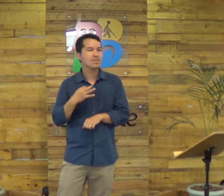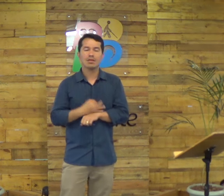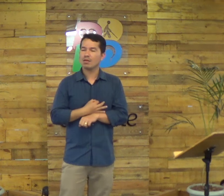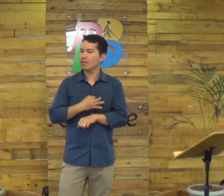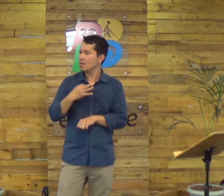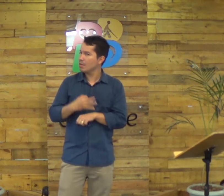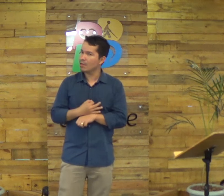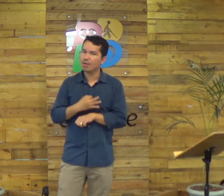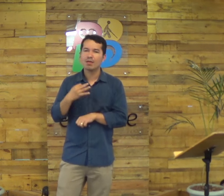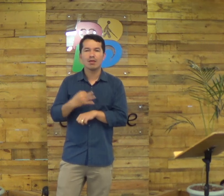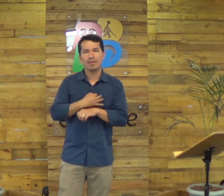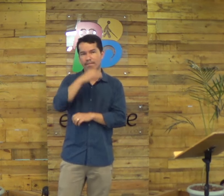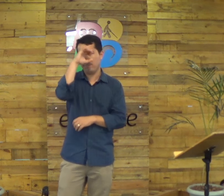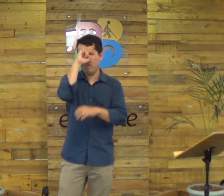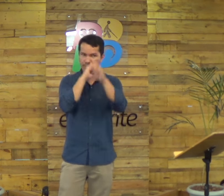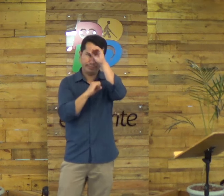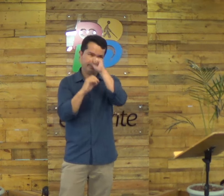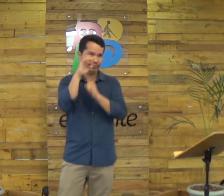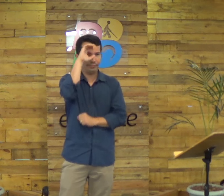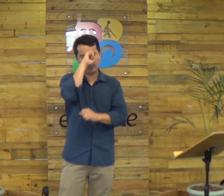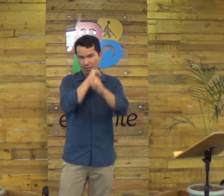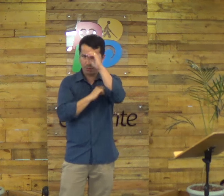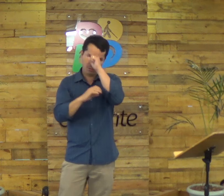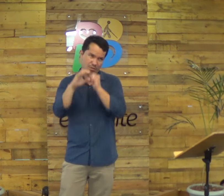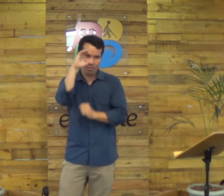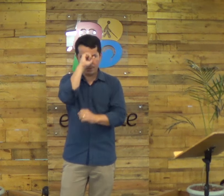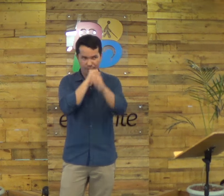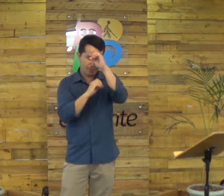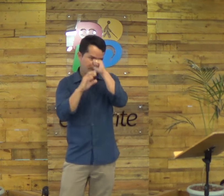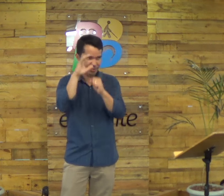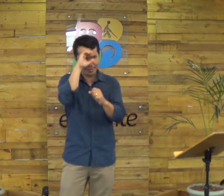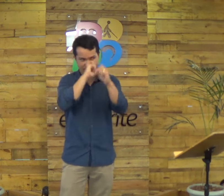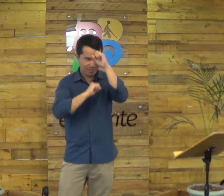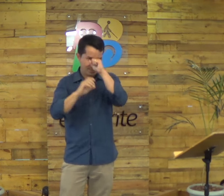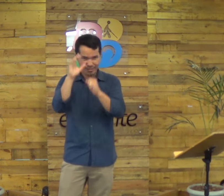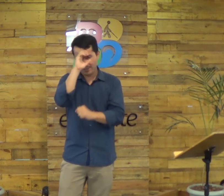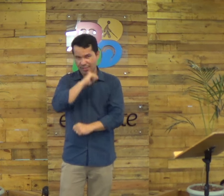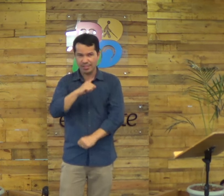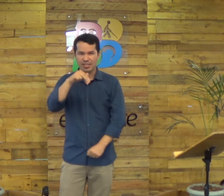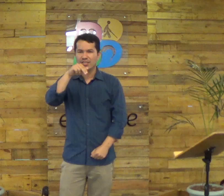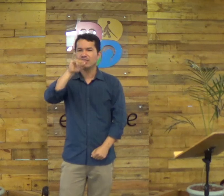nossa, eu tinha que perguntar, hein, poxa vida, eu fui aprendendo, aprendendo, aprendendo, aprendendo, aprendendo,